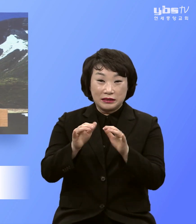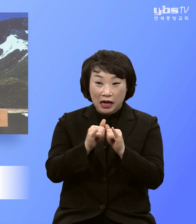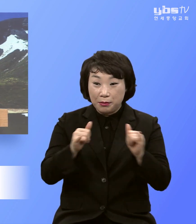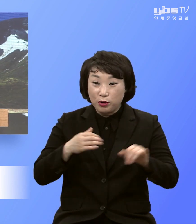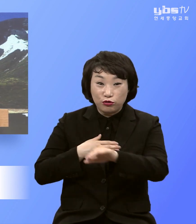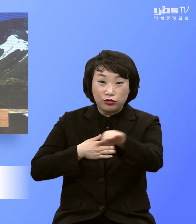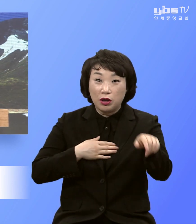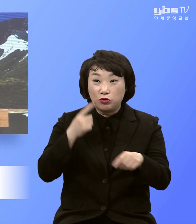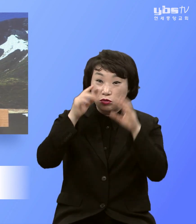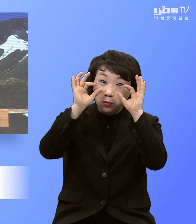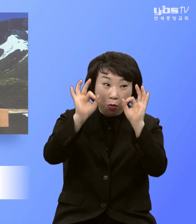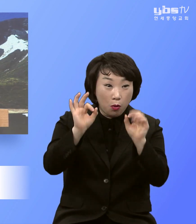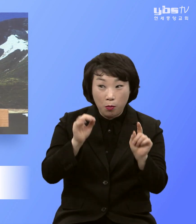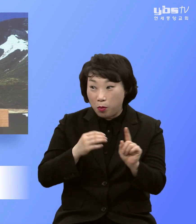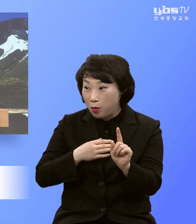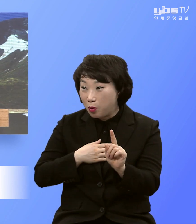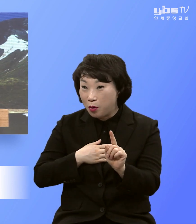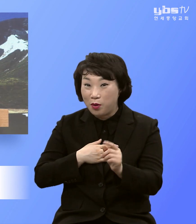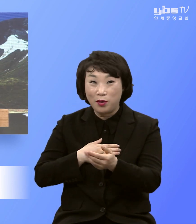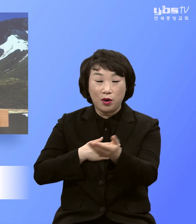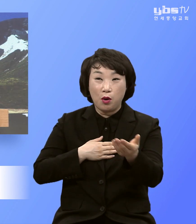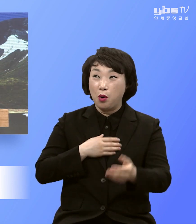사람의 눈으로 바라볼 때